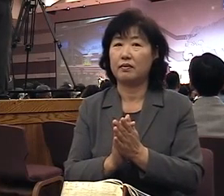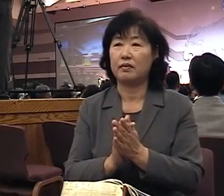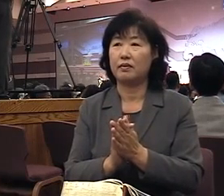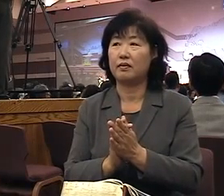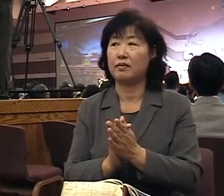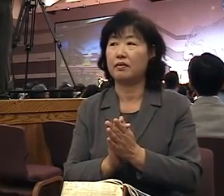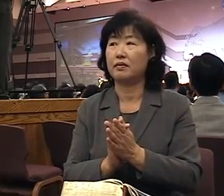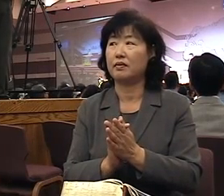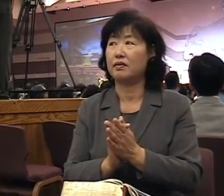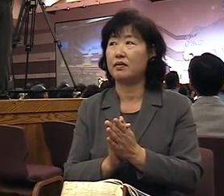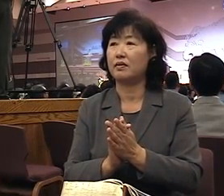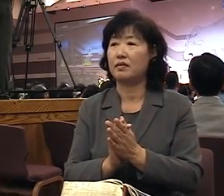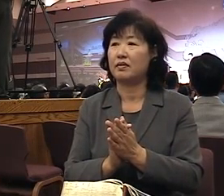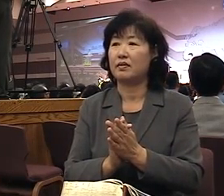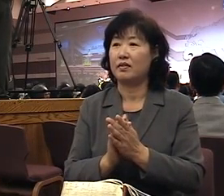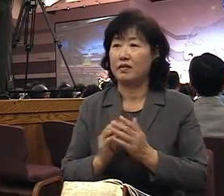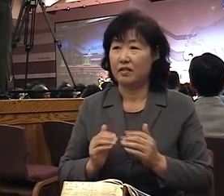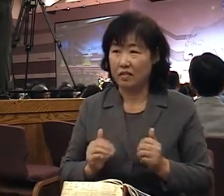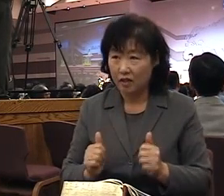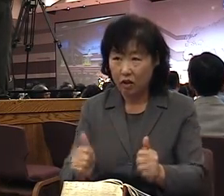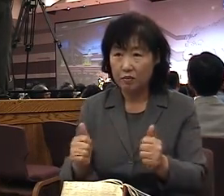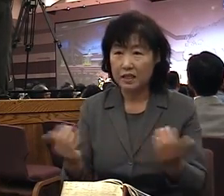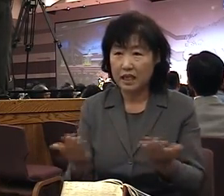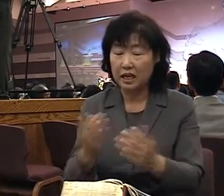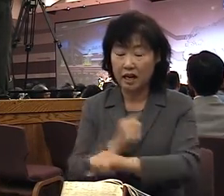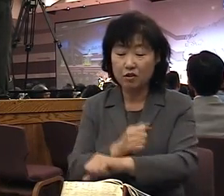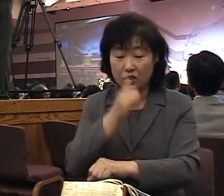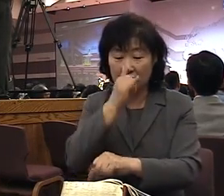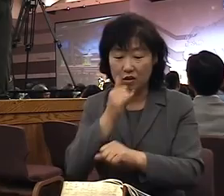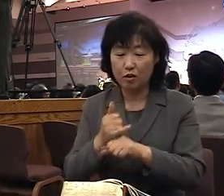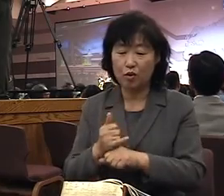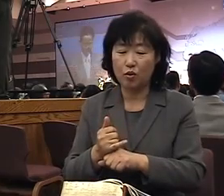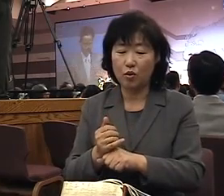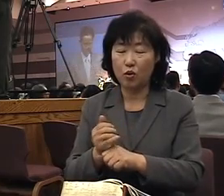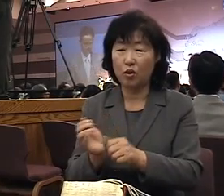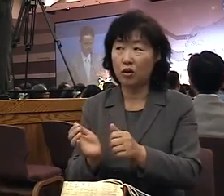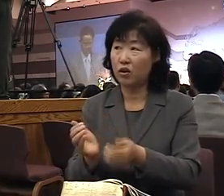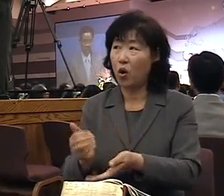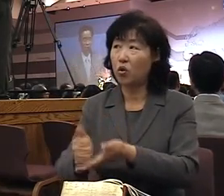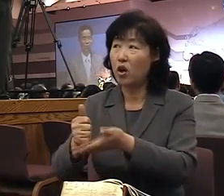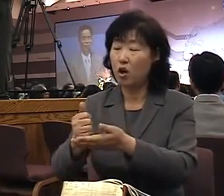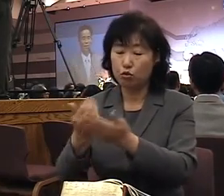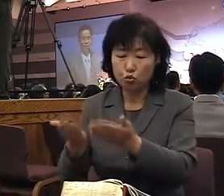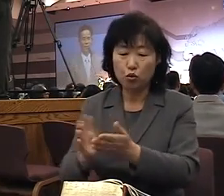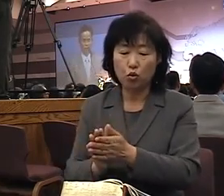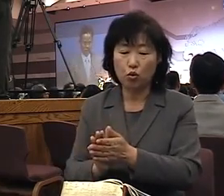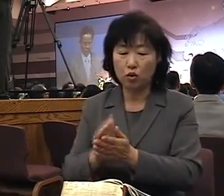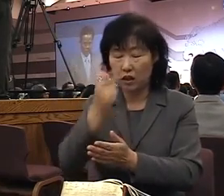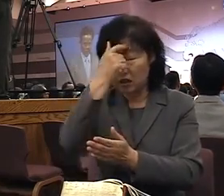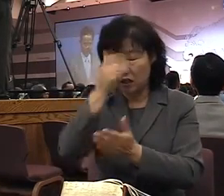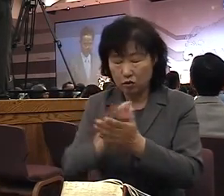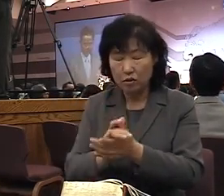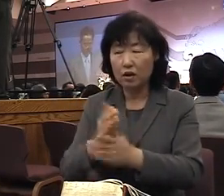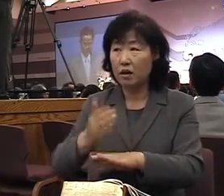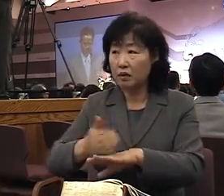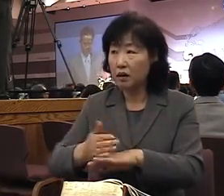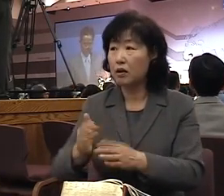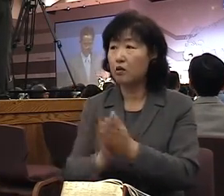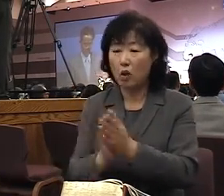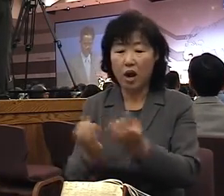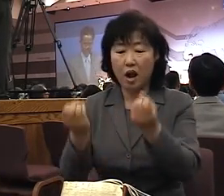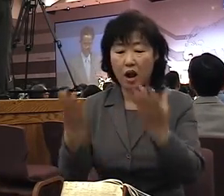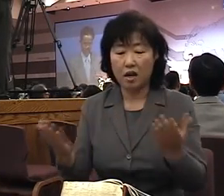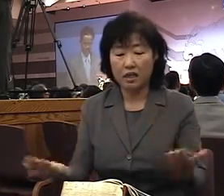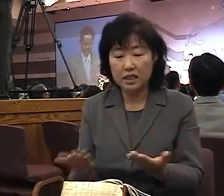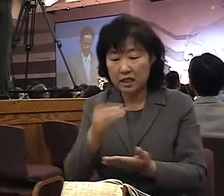좋은 교육자님께서 열심히 사역하실 수 있도록 많이 격려해 주시고 기도해 주시면 감사하겠습니다. 축하할 일들이